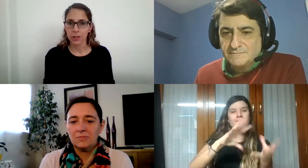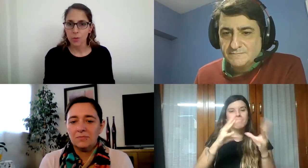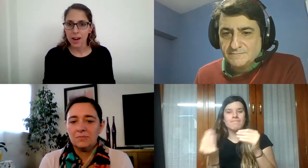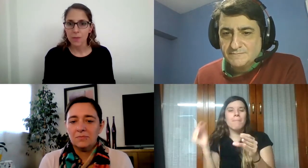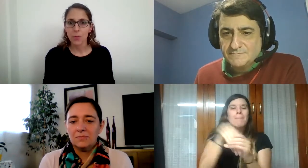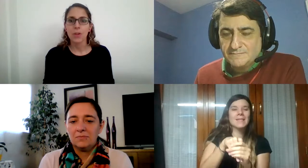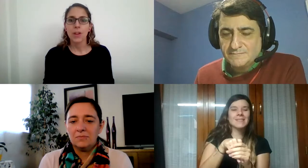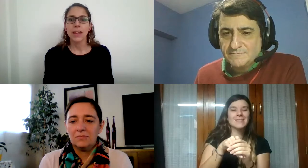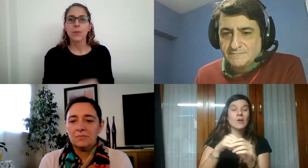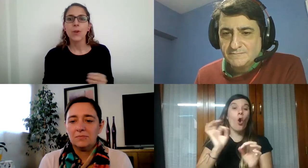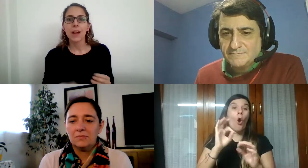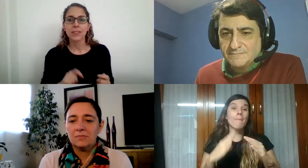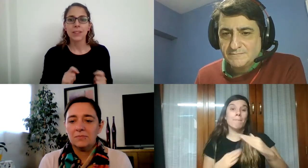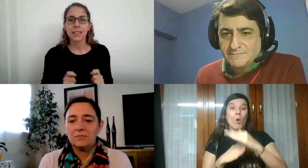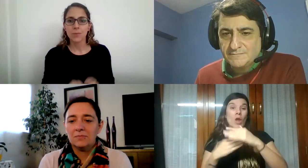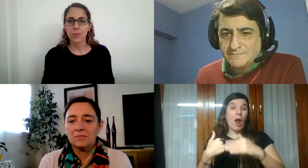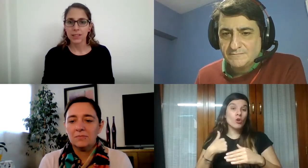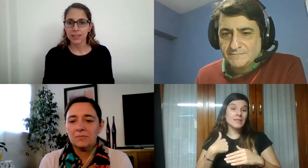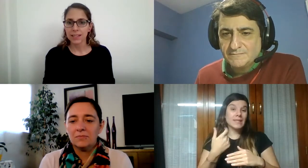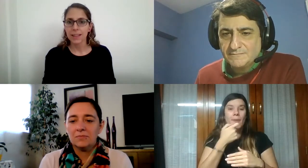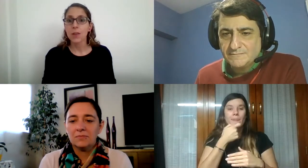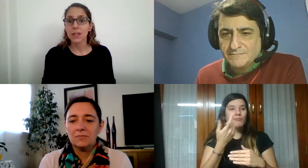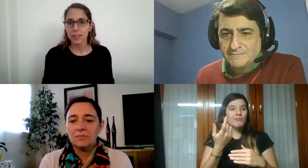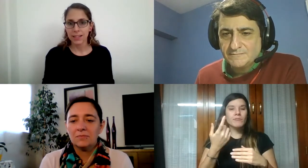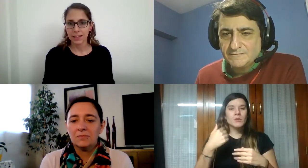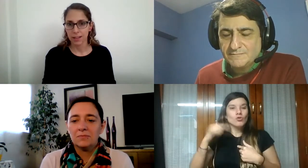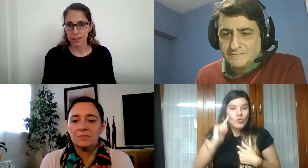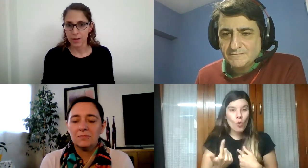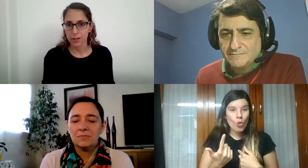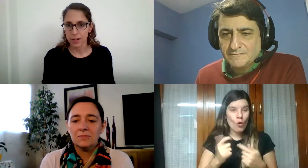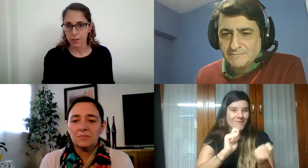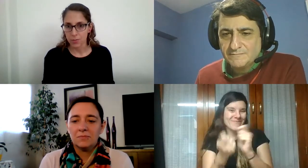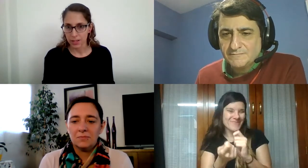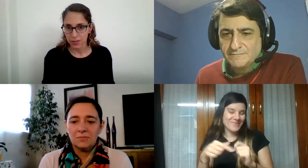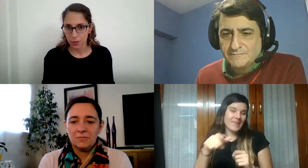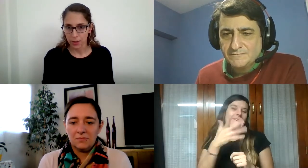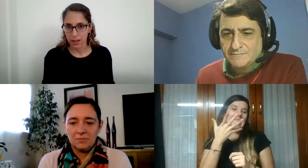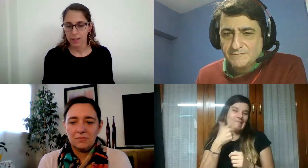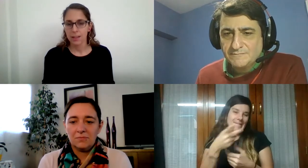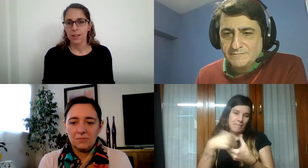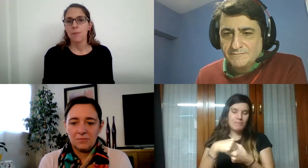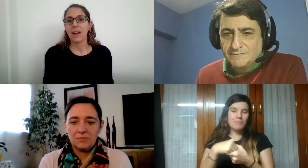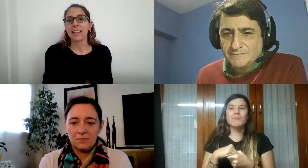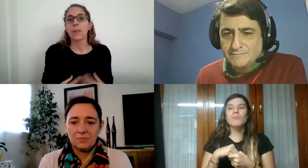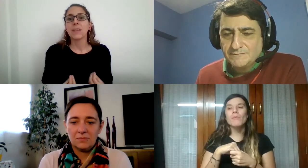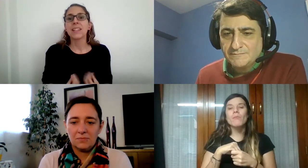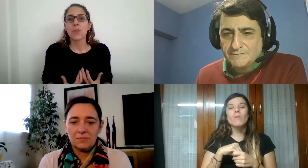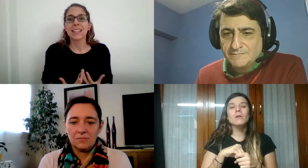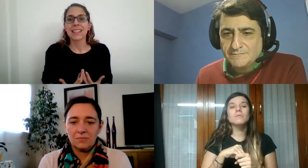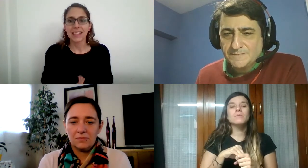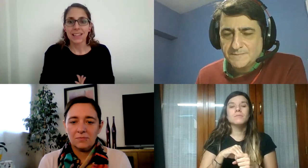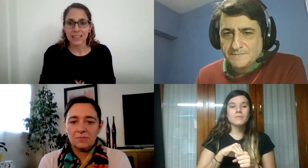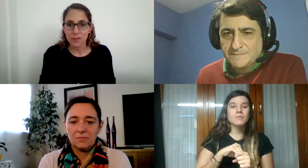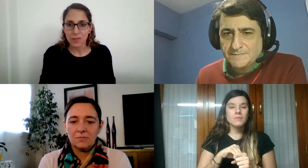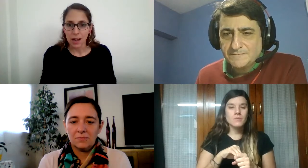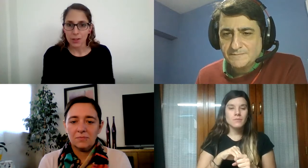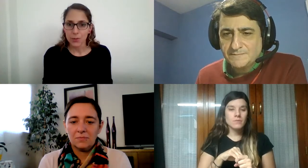contacto del cuerpo, ir buscando hacer como distintas adecuaciones que tengan que ver con la comunidad sorda, para que también se puedan